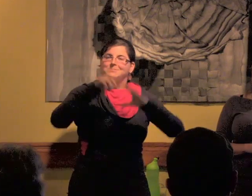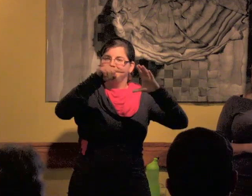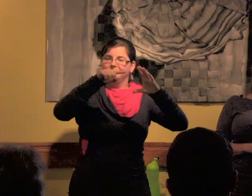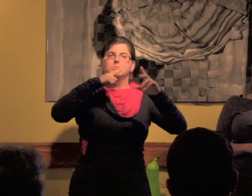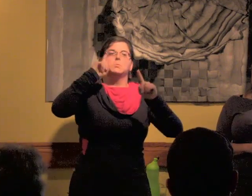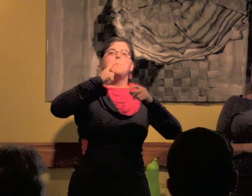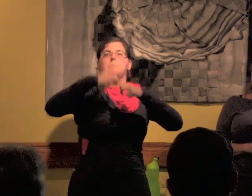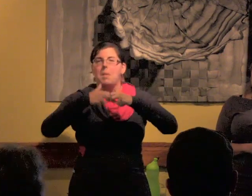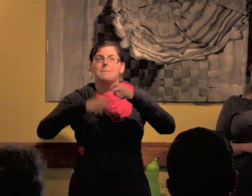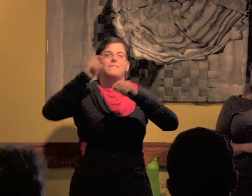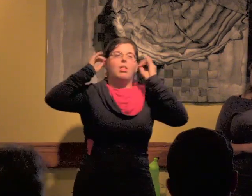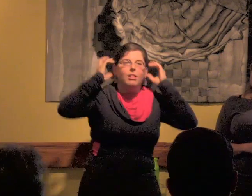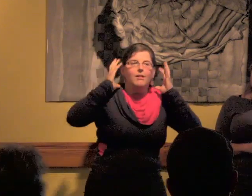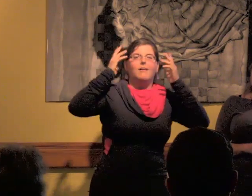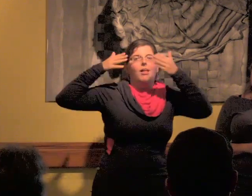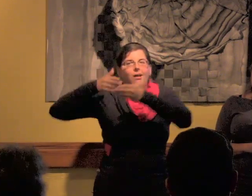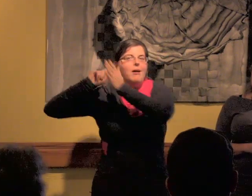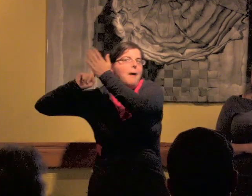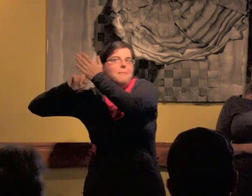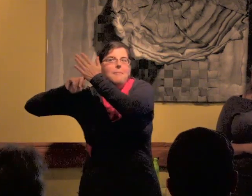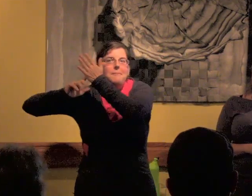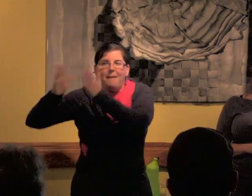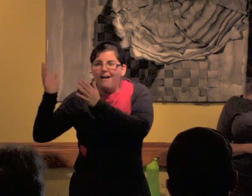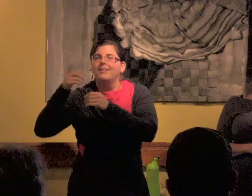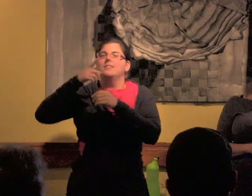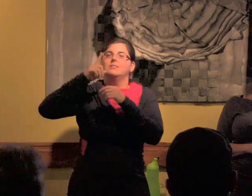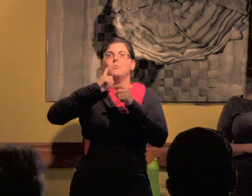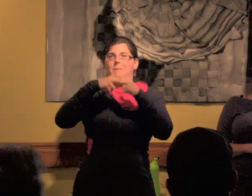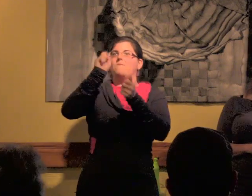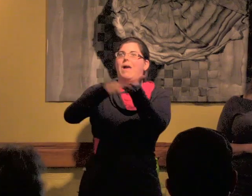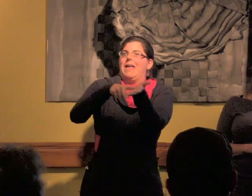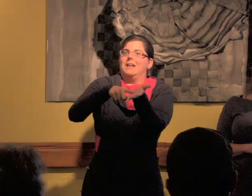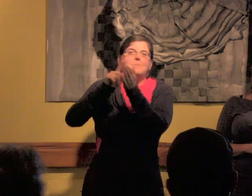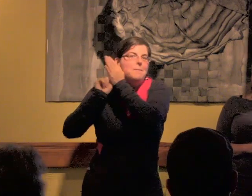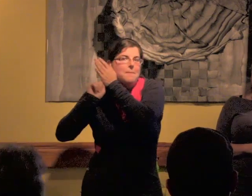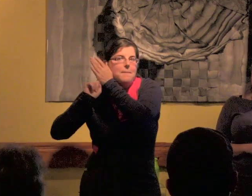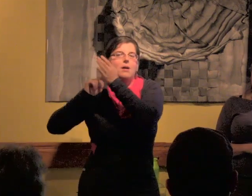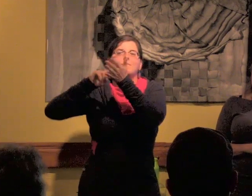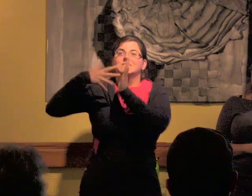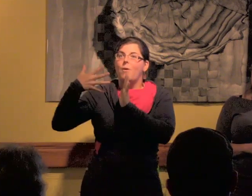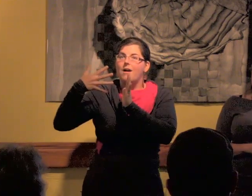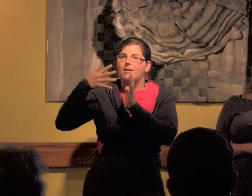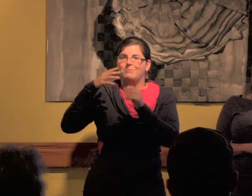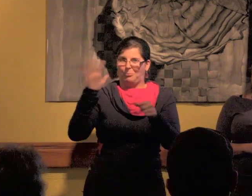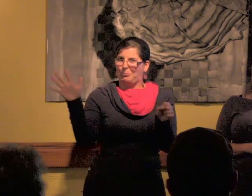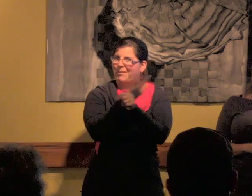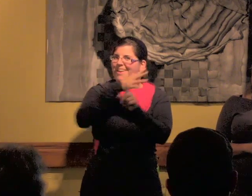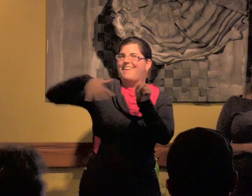qu'on a vu tantôt, là, donc le monde entendant, le grand cercle et le petit cercle avec la communauté sourde qui est au milieu et les pressions du grand cercle sur le petit